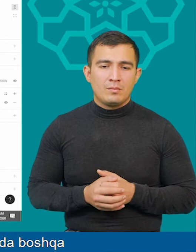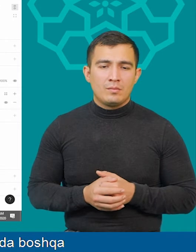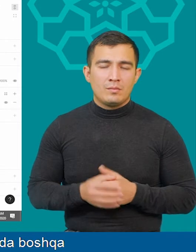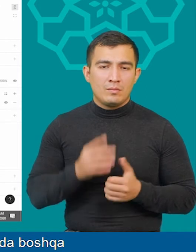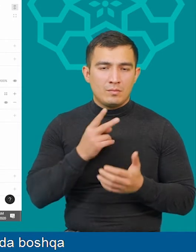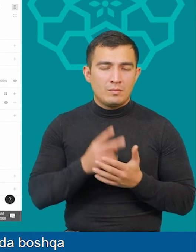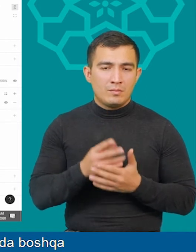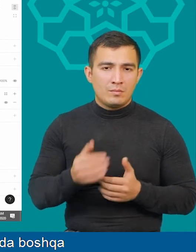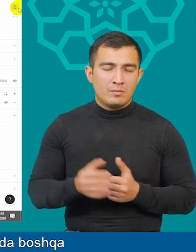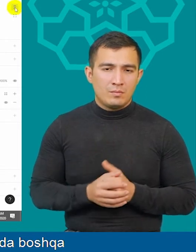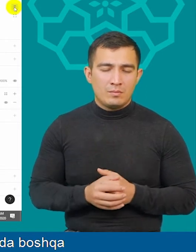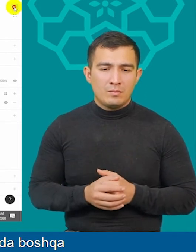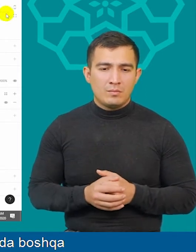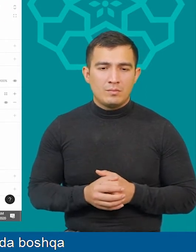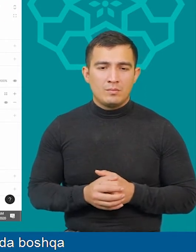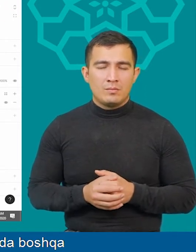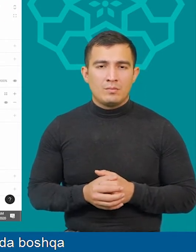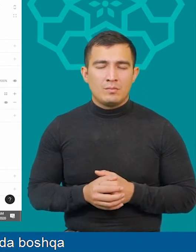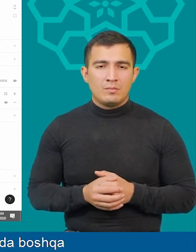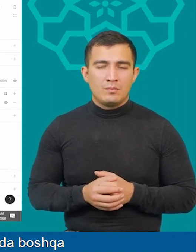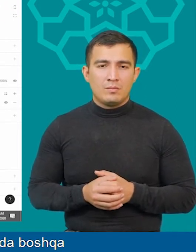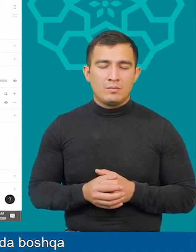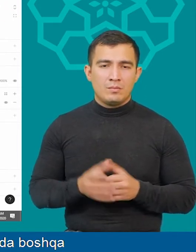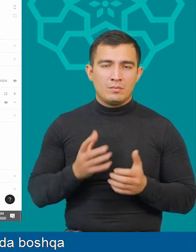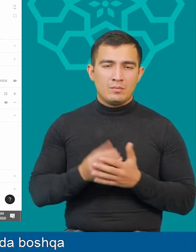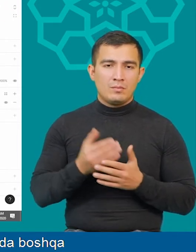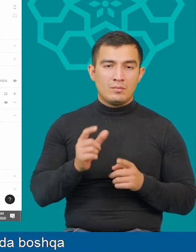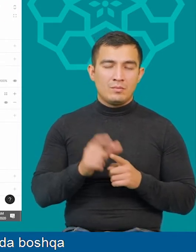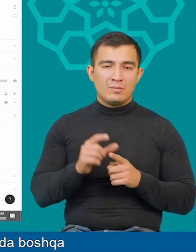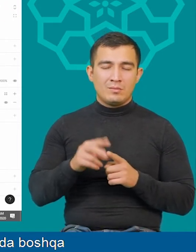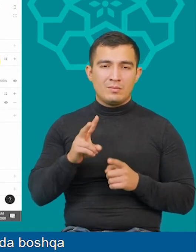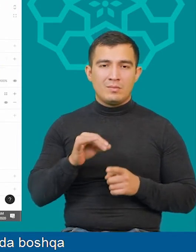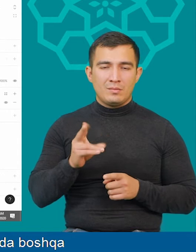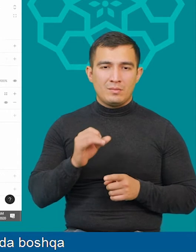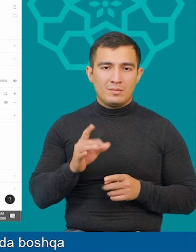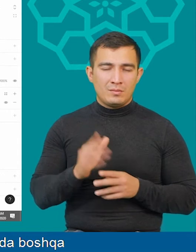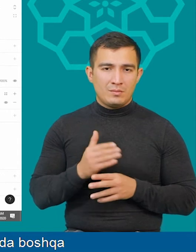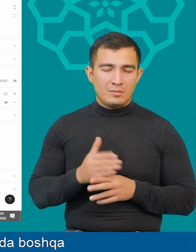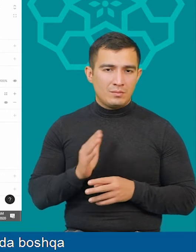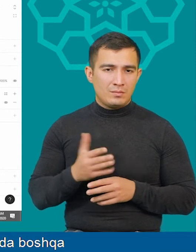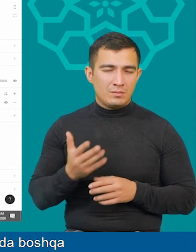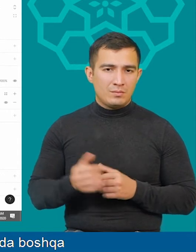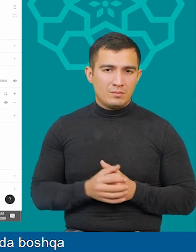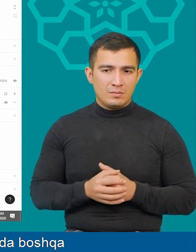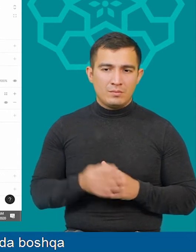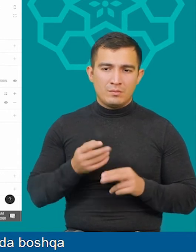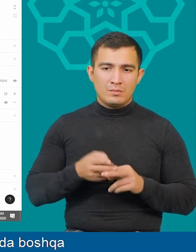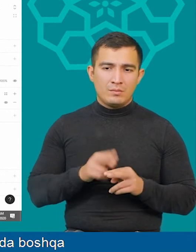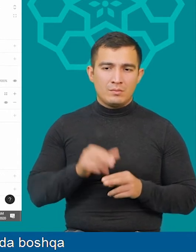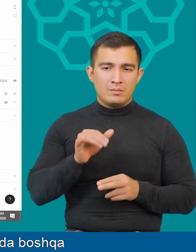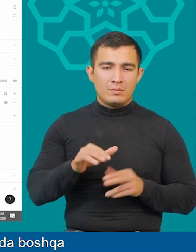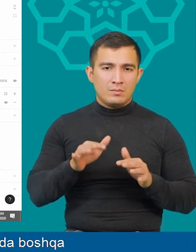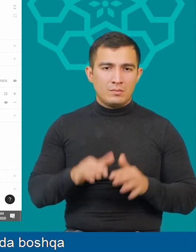Ko'rib turibsizlar. Xo'p, buni linkerni o'chiramiz va bu yoqda